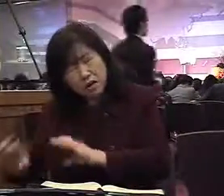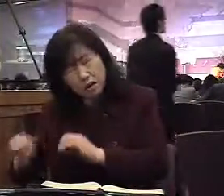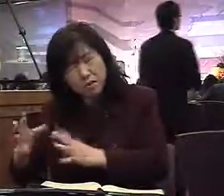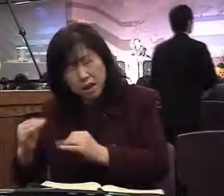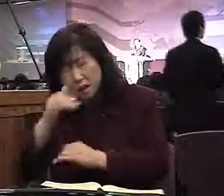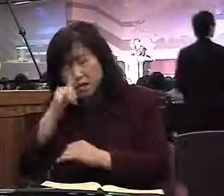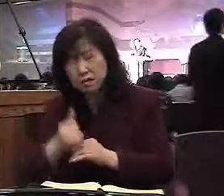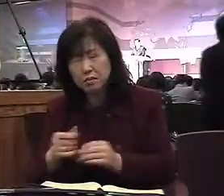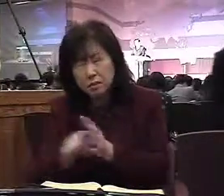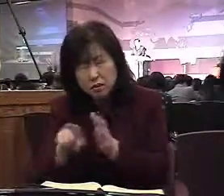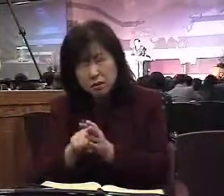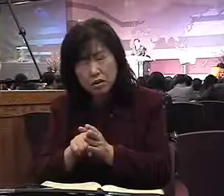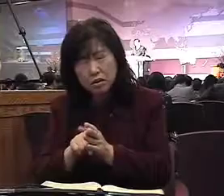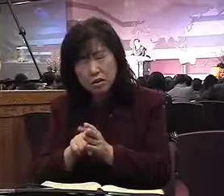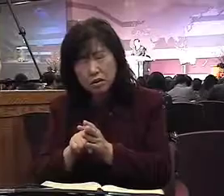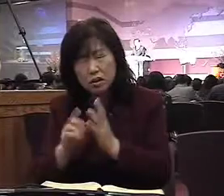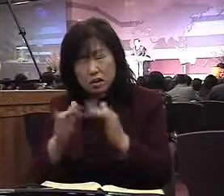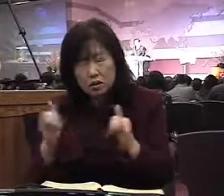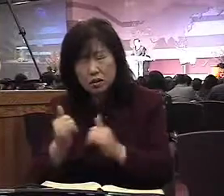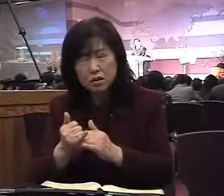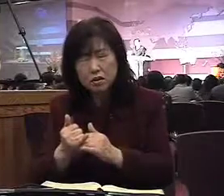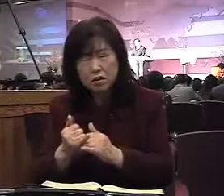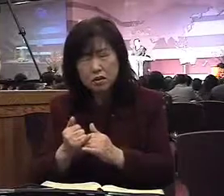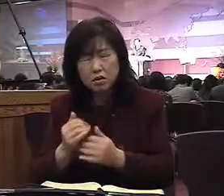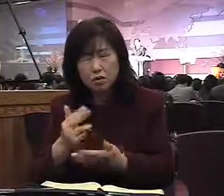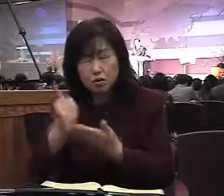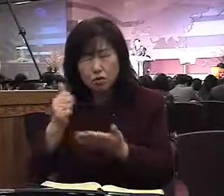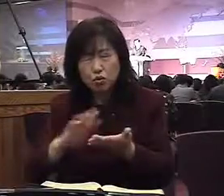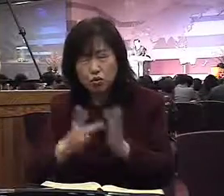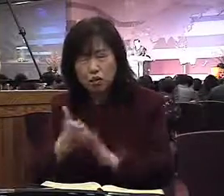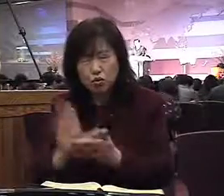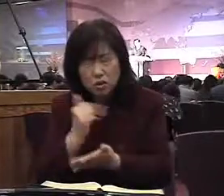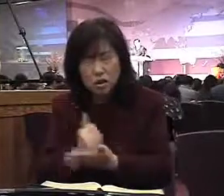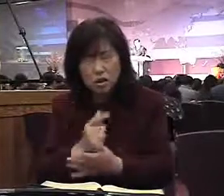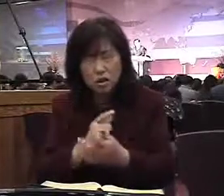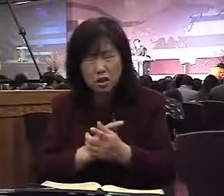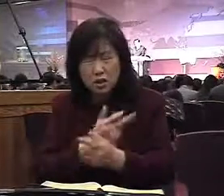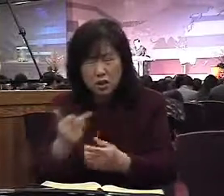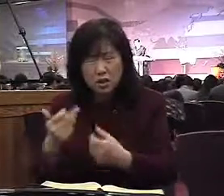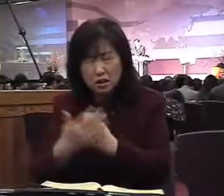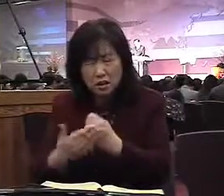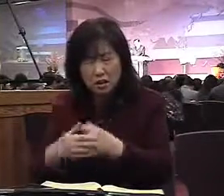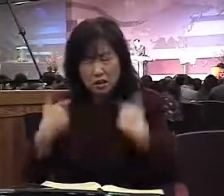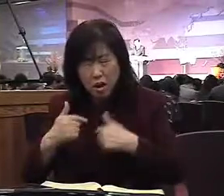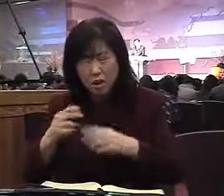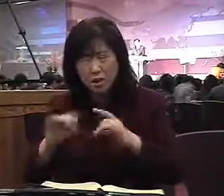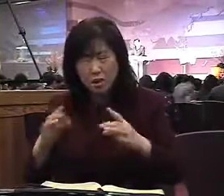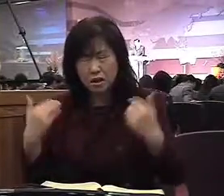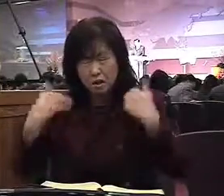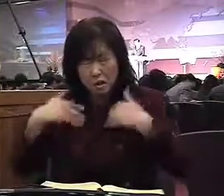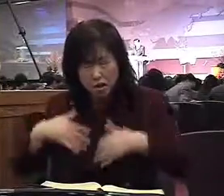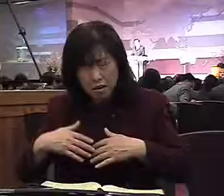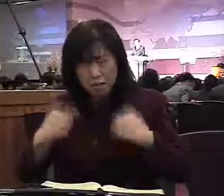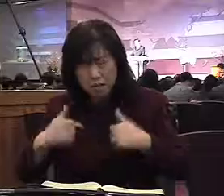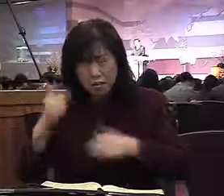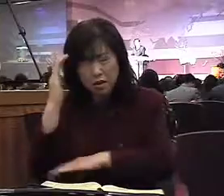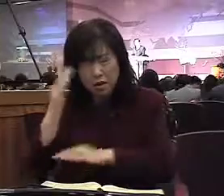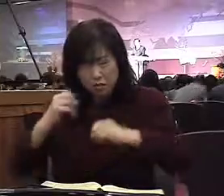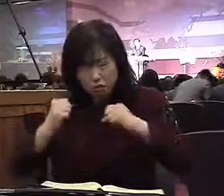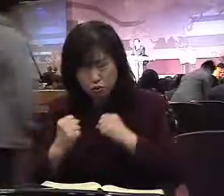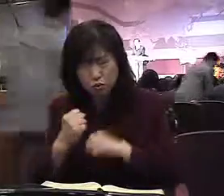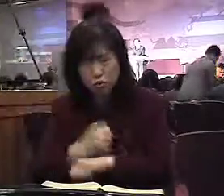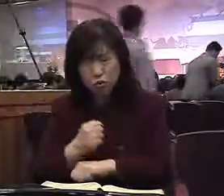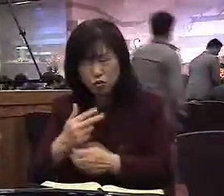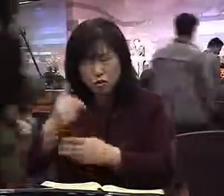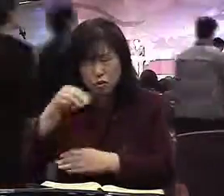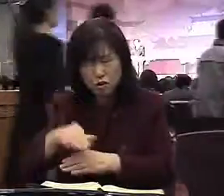우리의 모든 믿음의 교회들 주 예수 그리스도 큰 은혜를 우리가 덧입어서 날마다 하나님의 말씀에 순종하고 주님 앞에